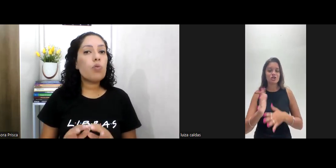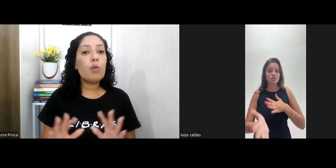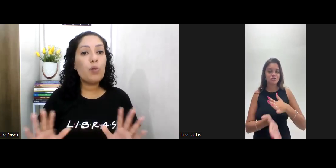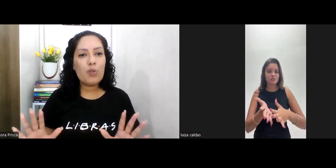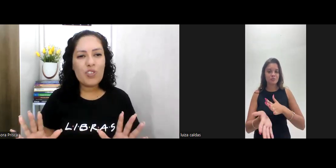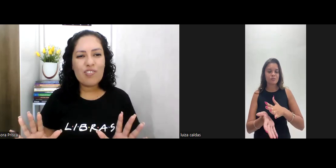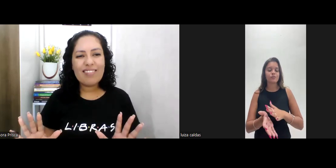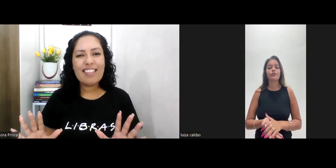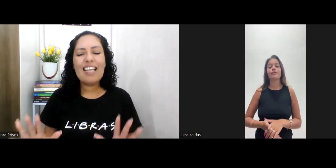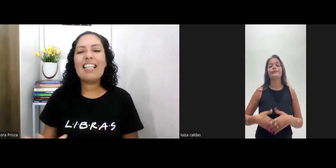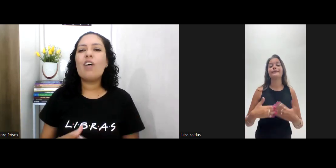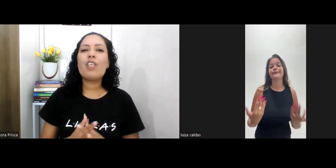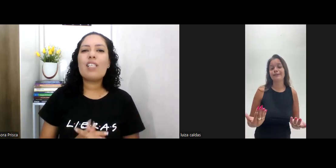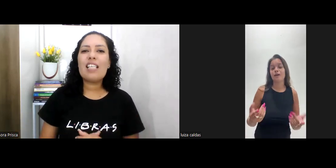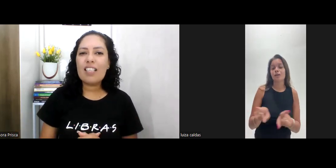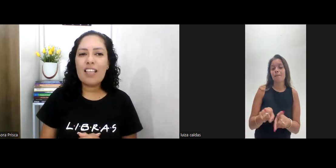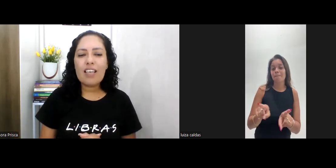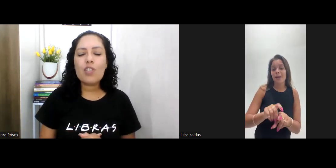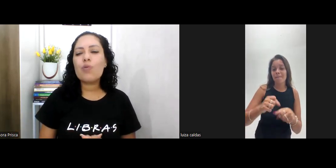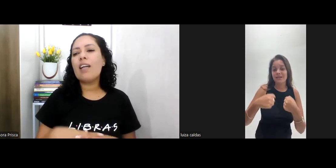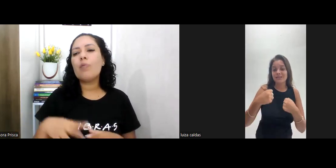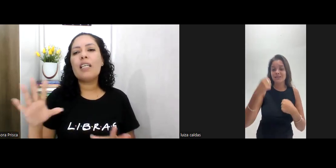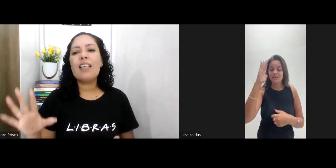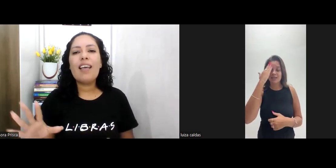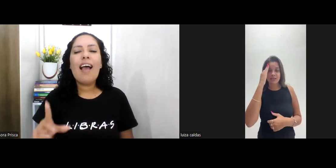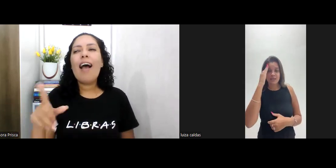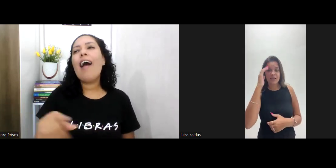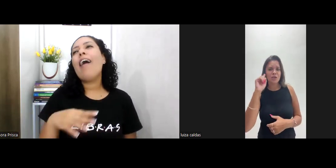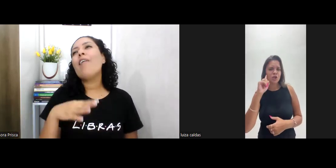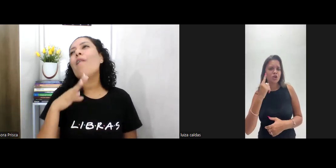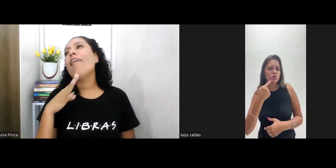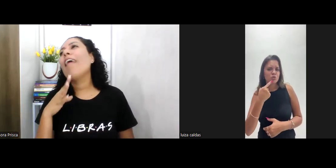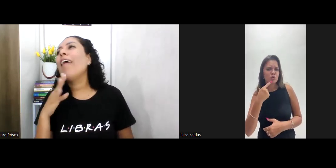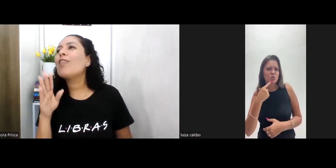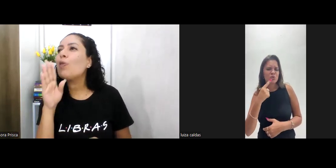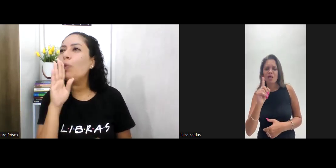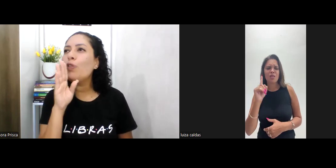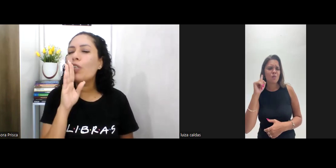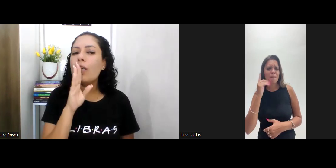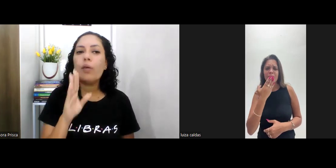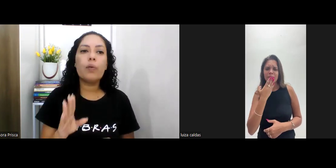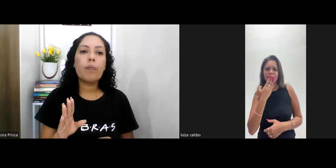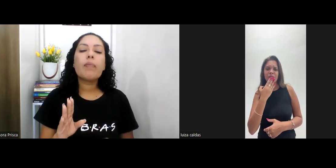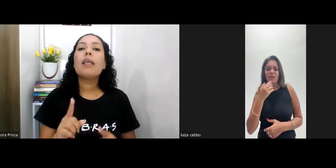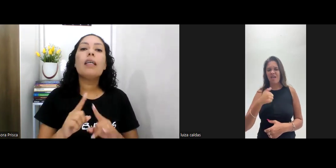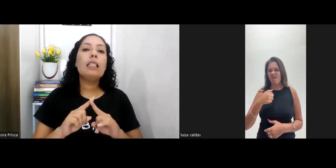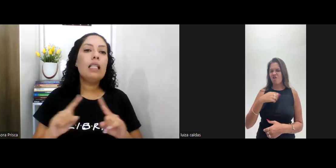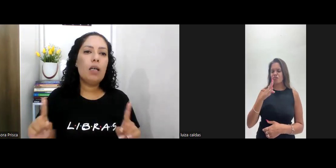surdos não são mudos. Talvez você já tenha escutado por aí. Ah, eu conheço um